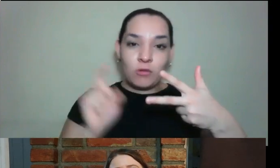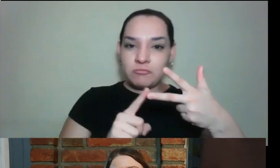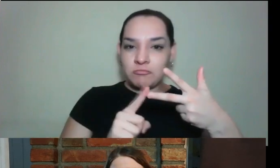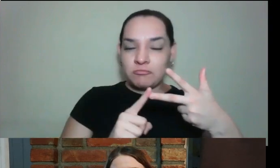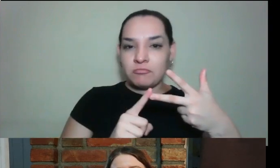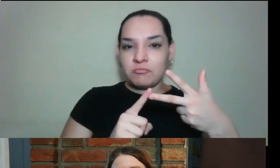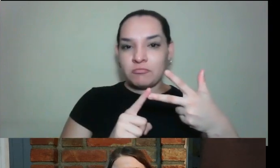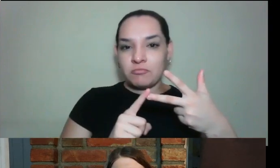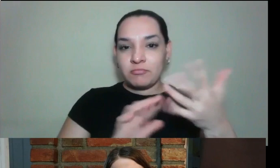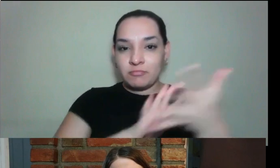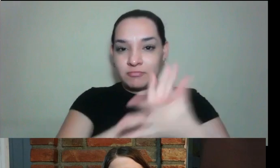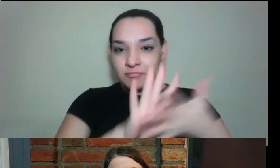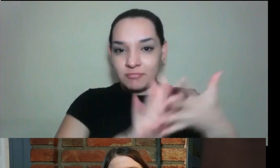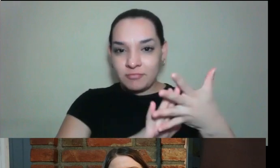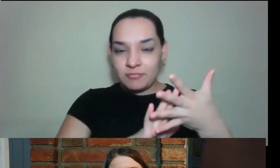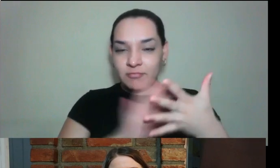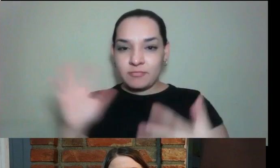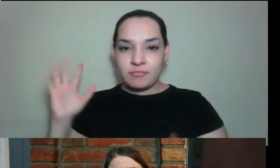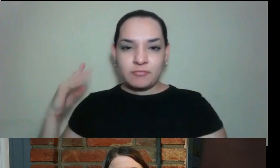de señas.